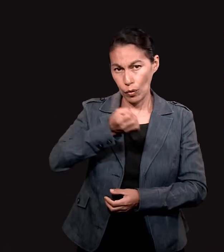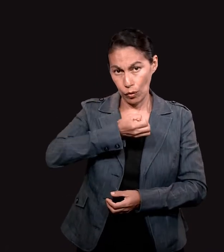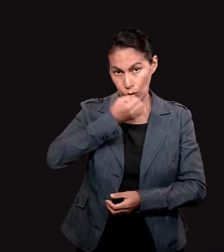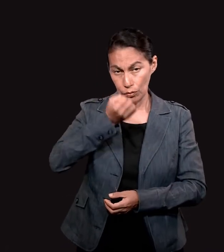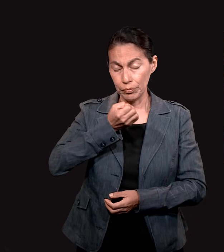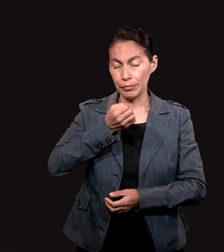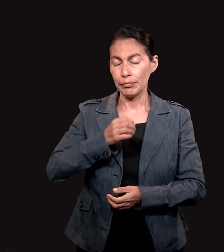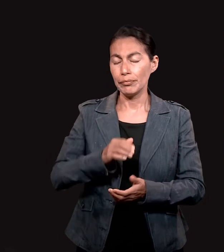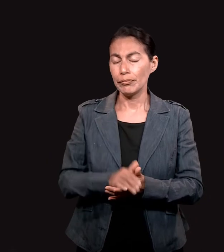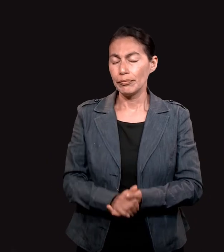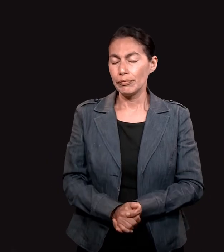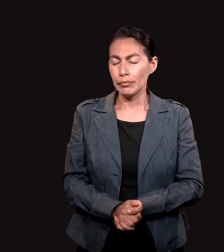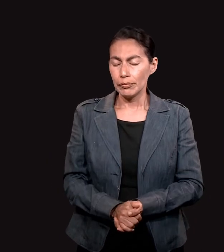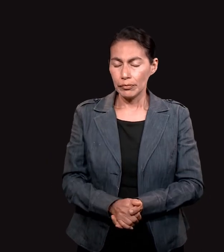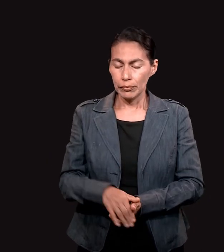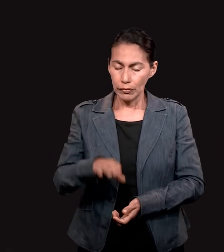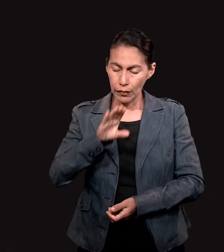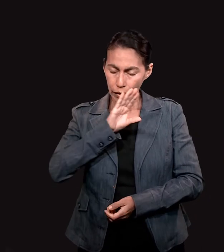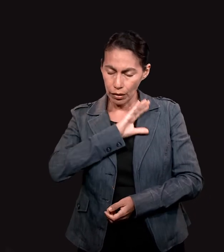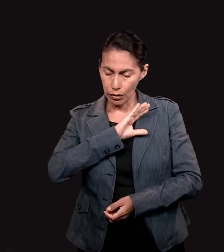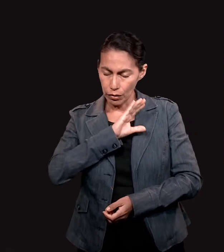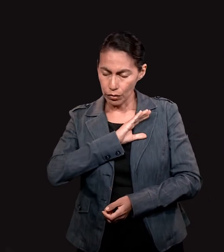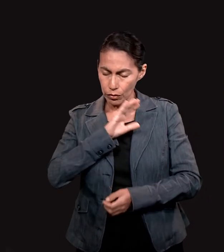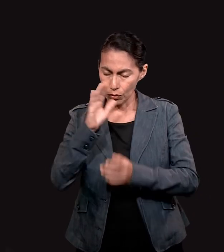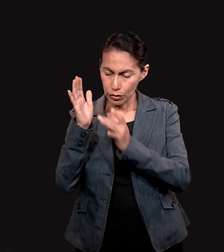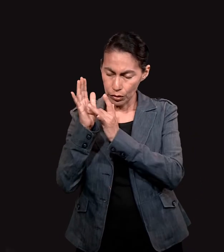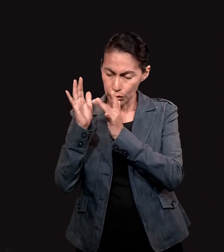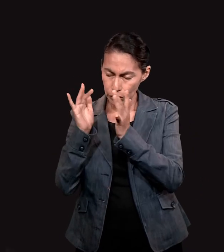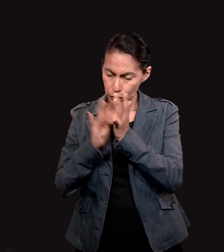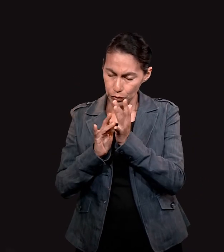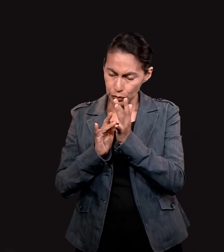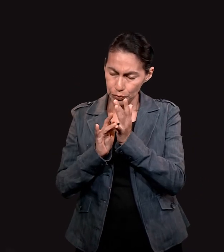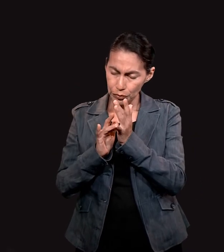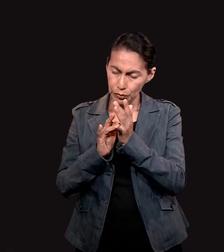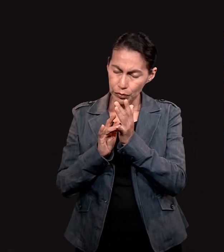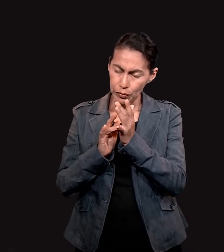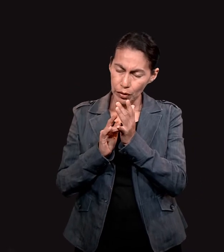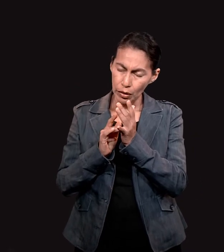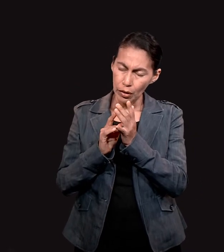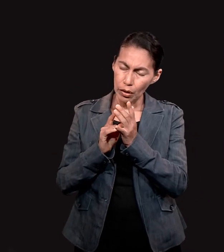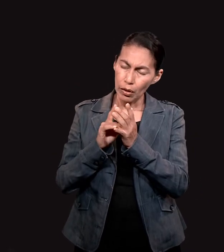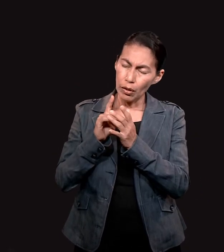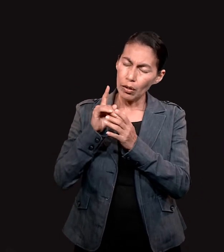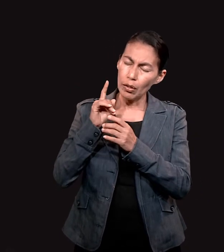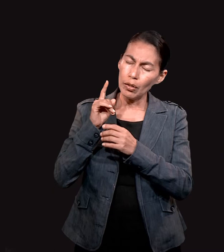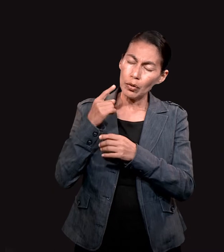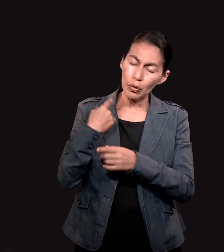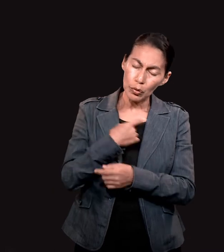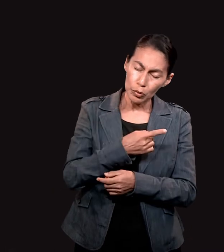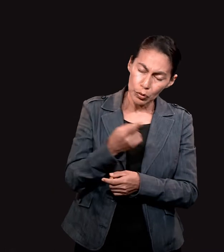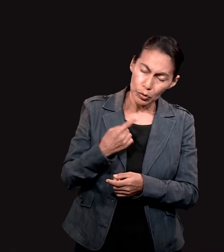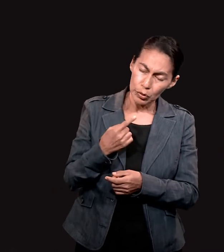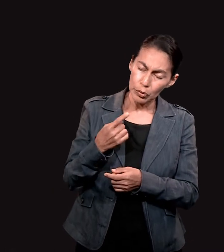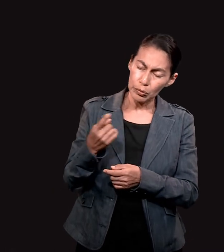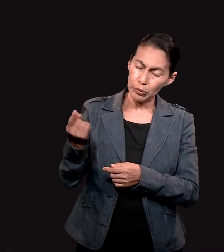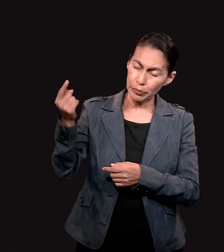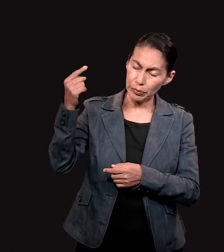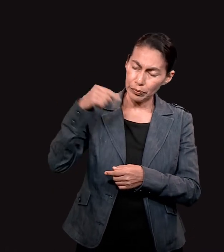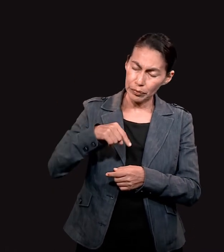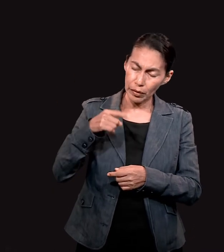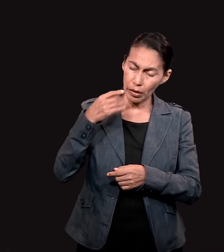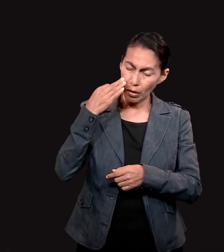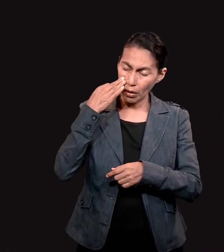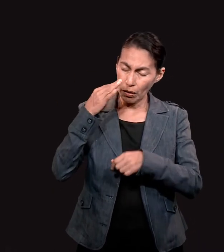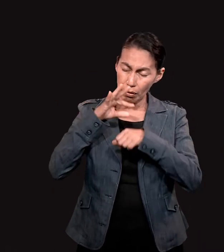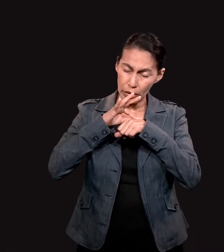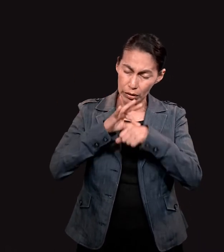Querido Jesús, estamos agradecidos contigo, Señor, porque nos permite la oportunidad de ser testimonios del poder